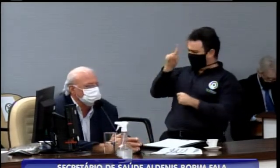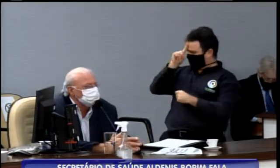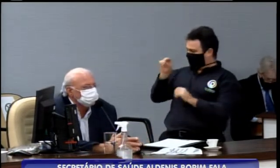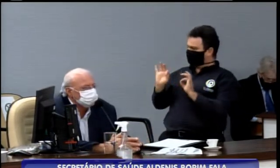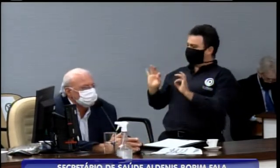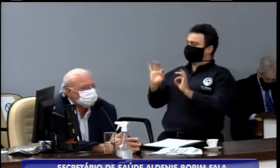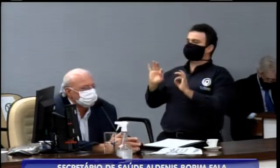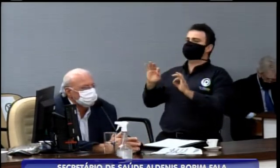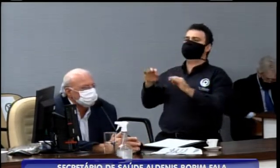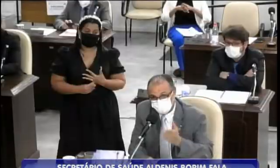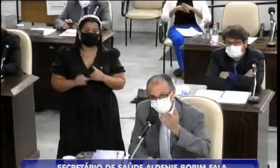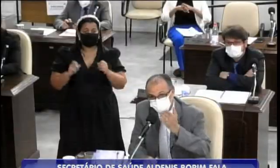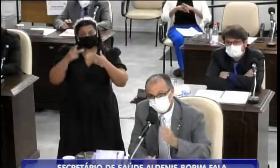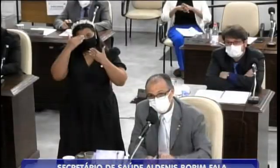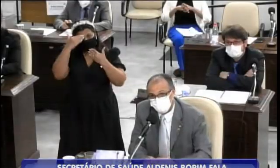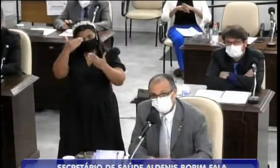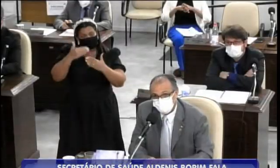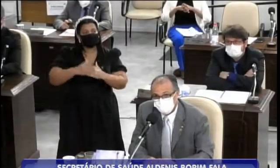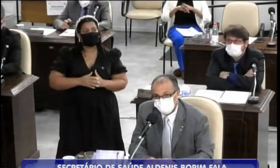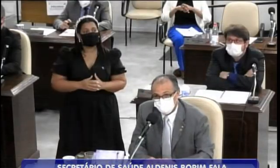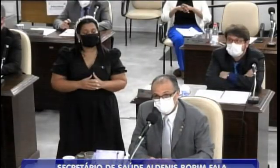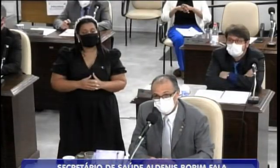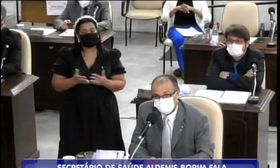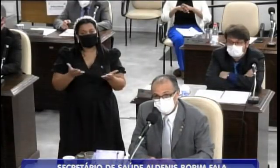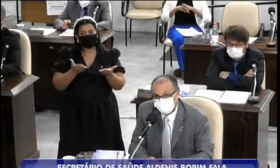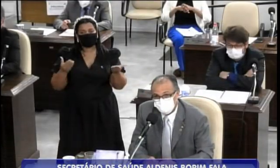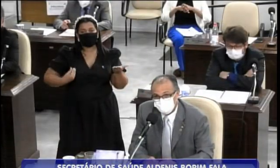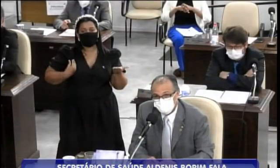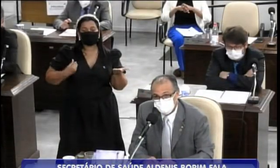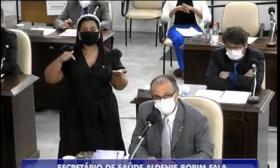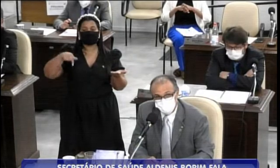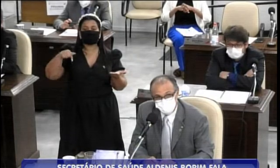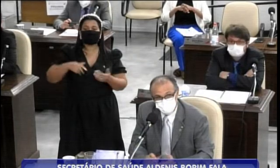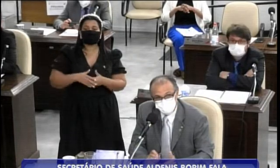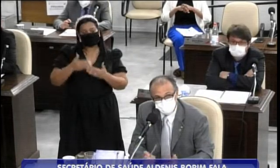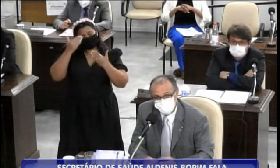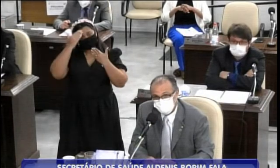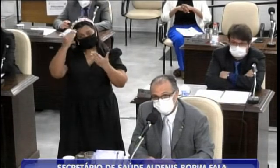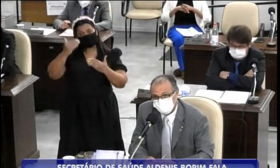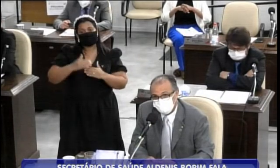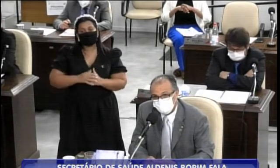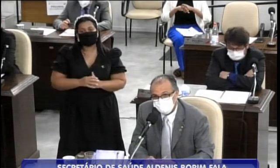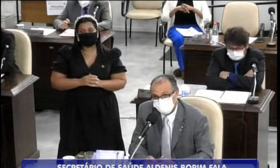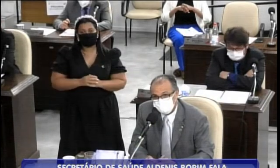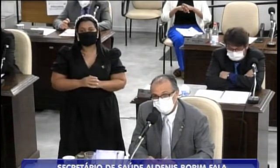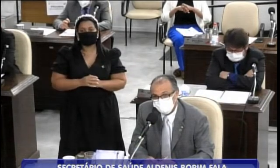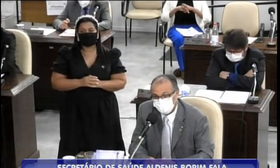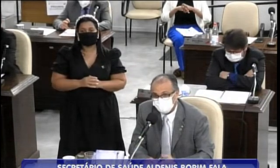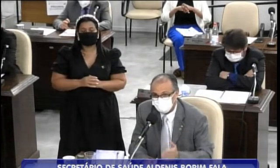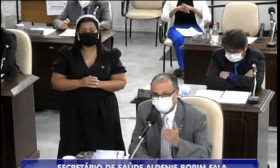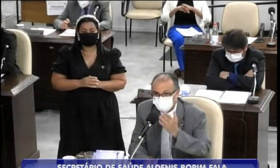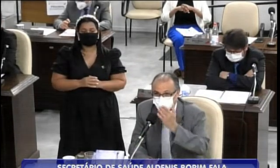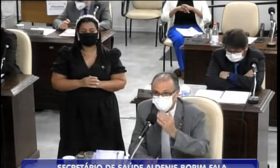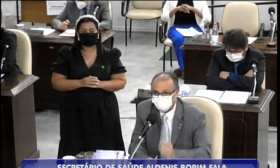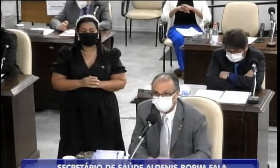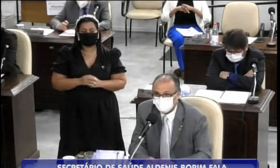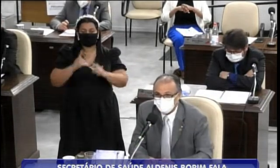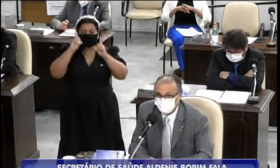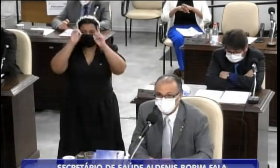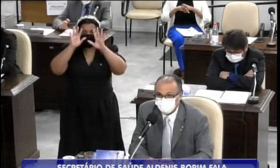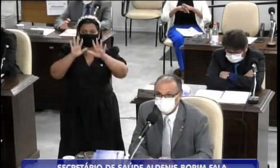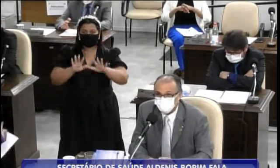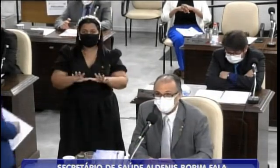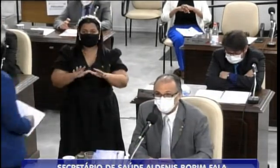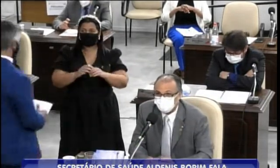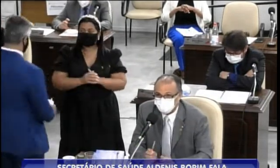adequadamente. Ok, obrigado. Obrigado pela sua presença aqui. Ajudou bastante a gente entender. Obrigado. Tá? Deus abençoe.